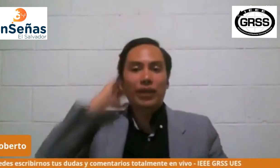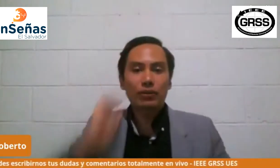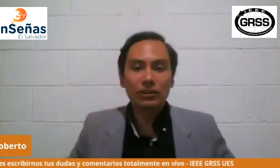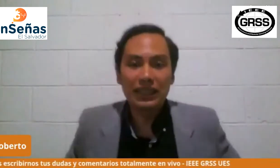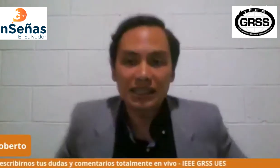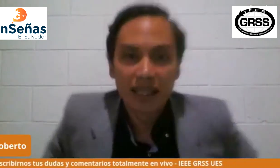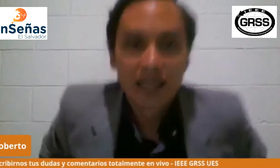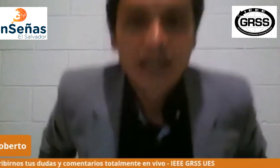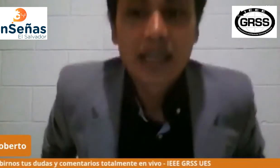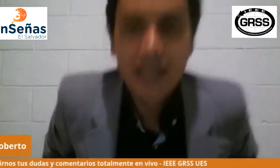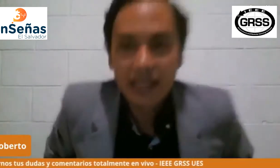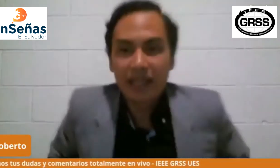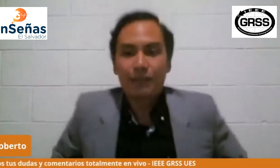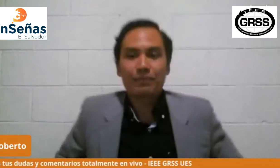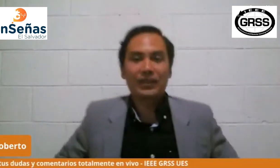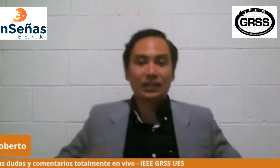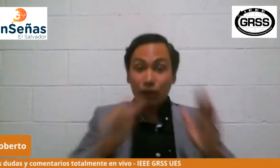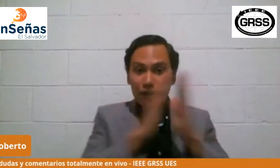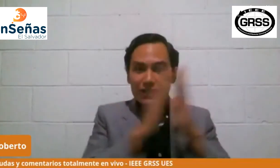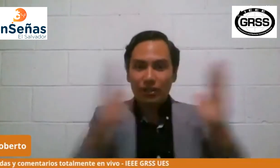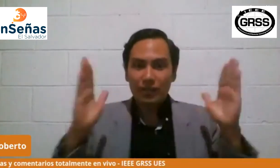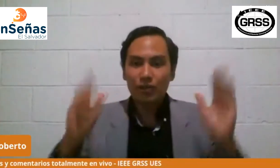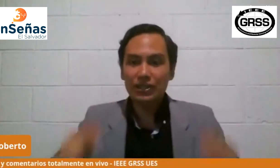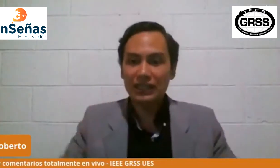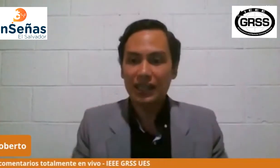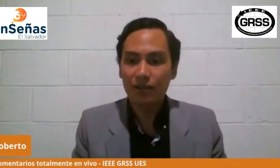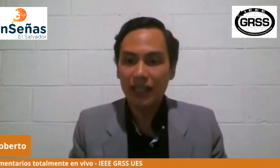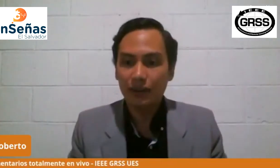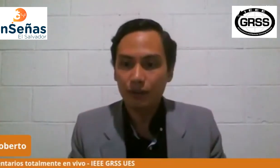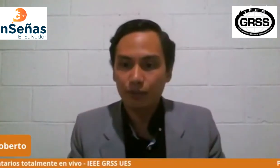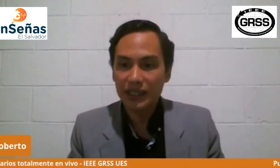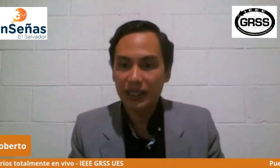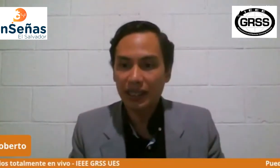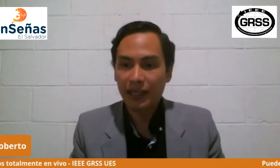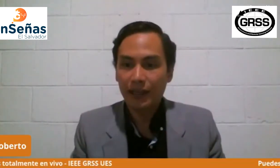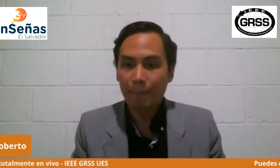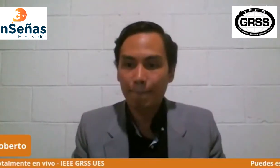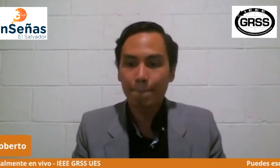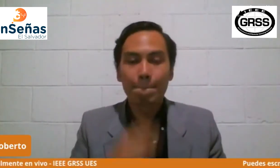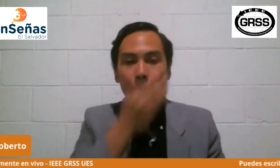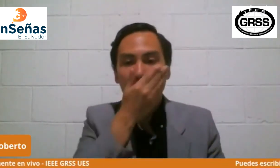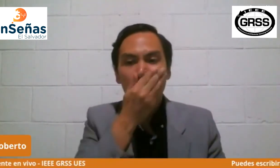algunas preguntas de todo esto que hemos estado viendo, pues